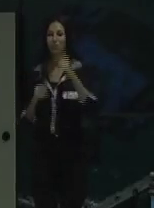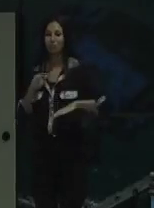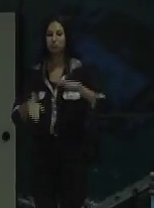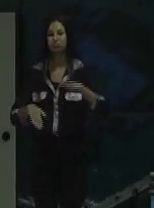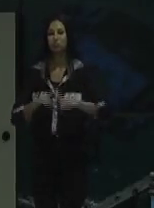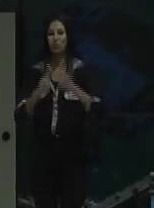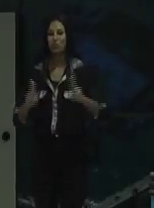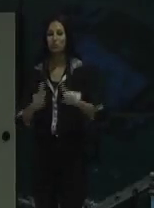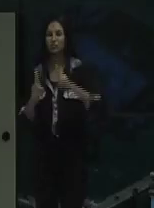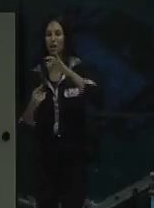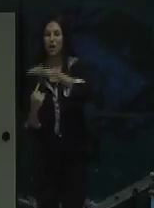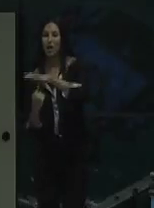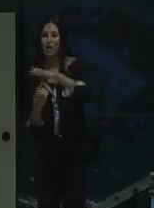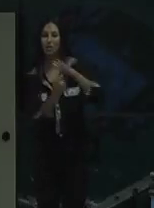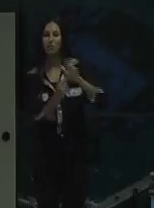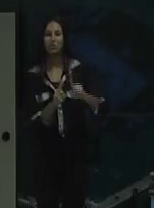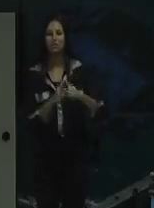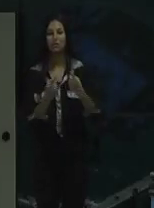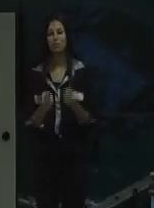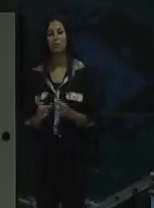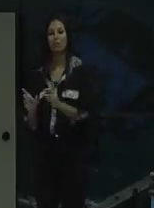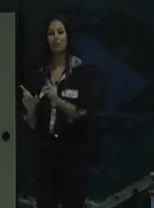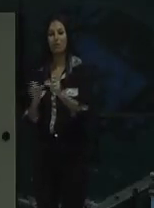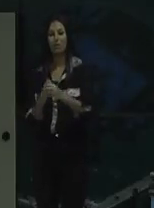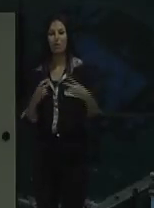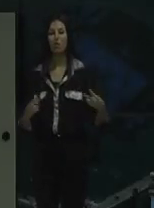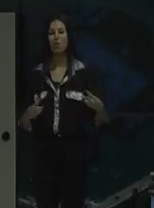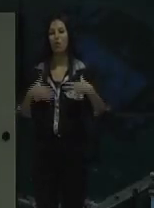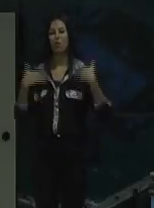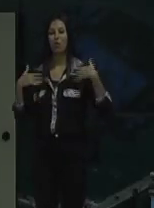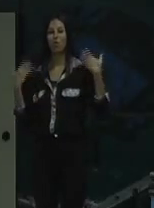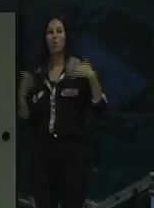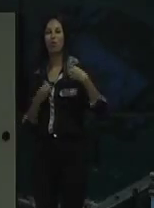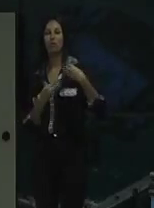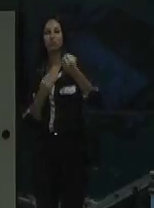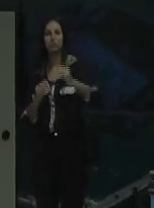usar as cabanas e aumentar o comércio ali e o turismo aumentar ali naquela localidade.